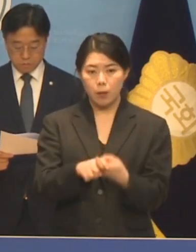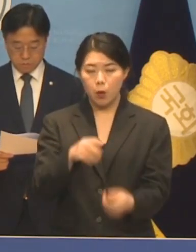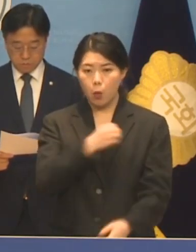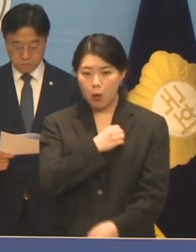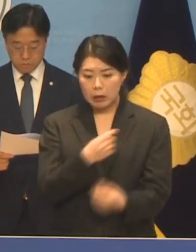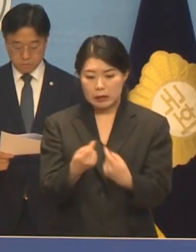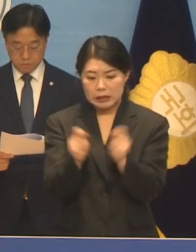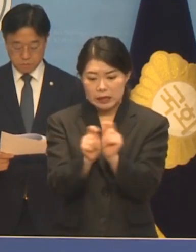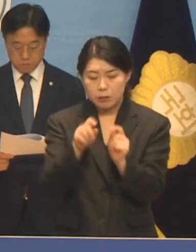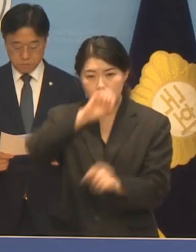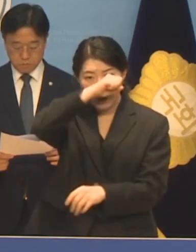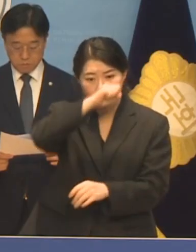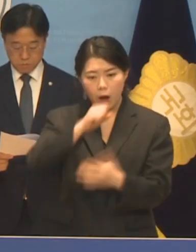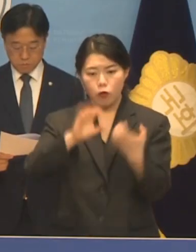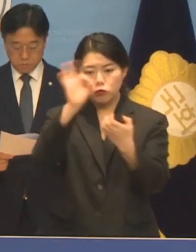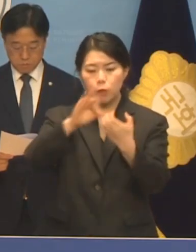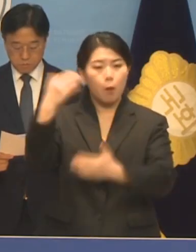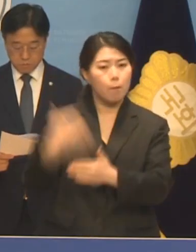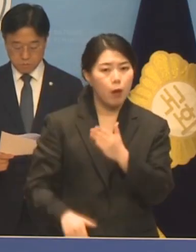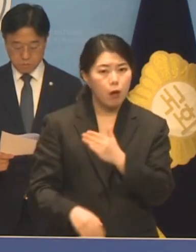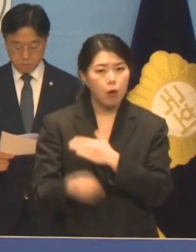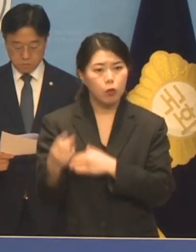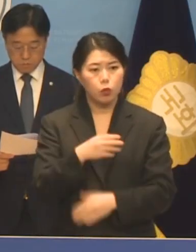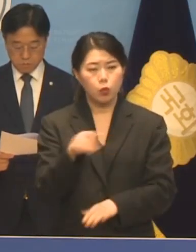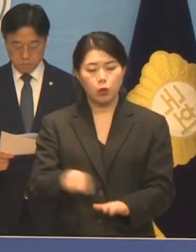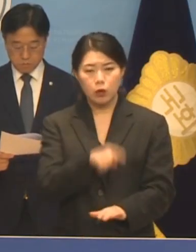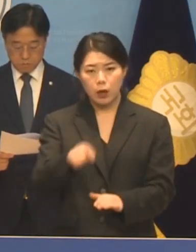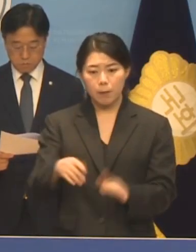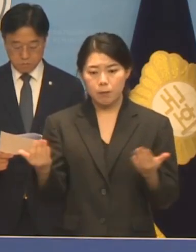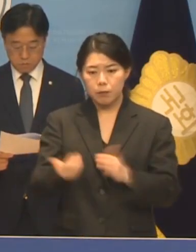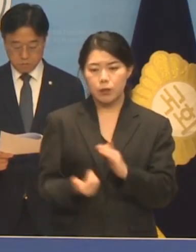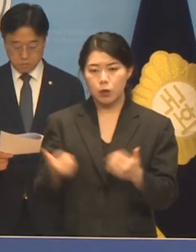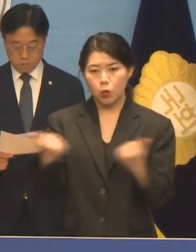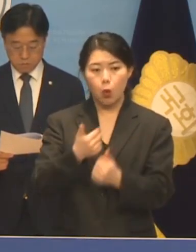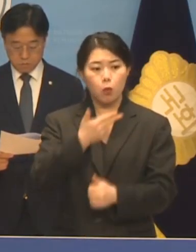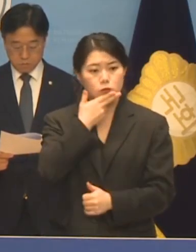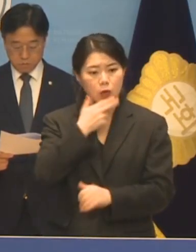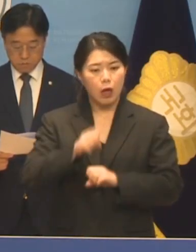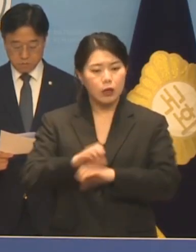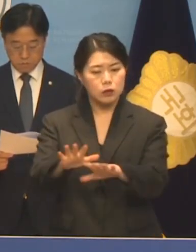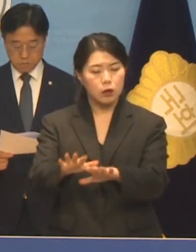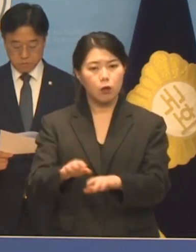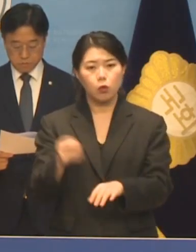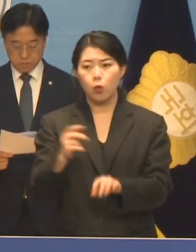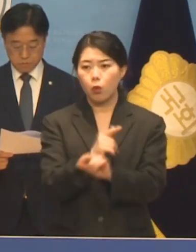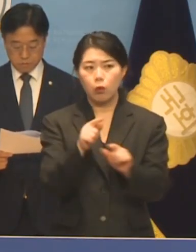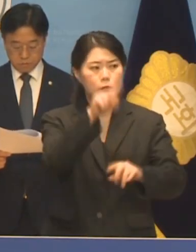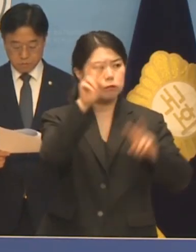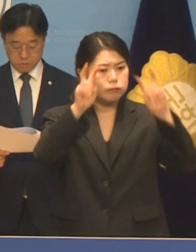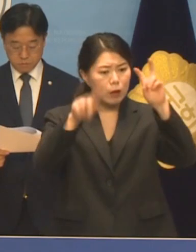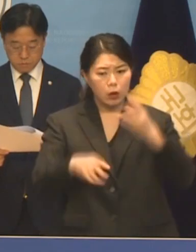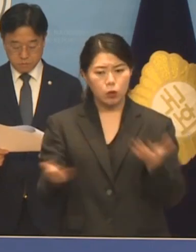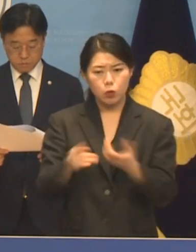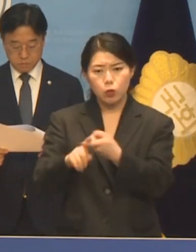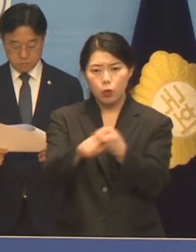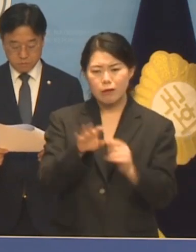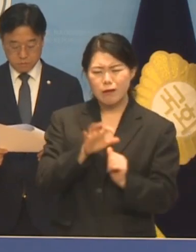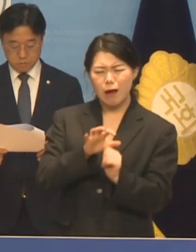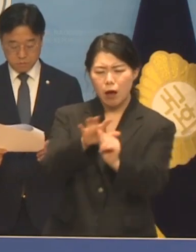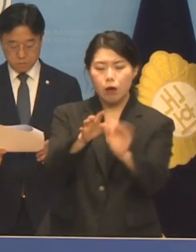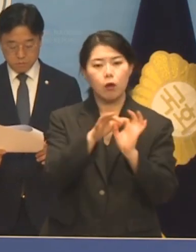예산을 90% 삭감하기, 조합원만 있는 팀을 사전 논의 없이 해체시키기 등 카라 사측의 노조 탄압은 현재